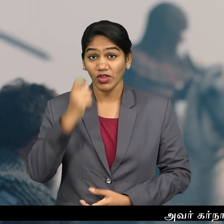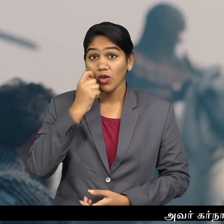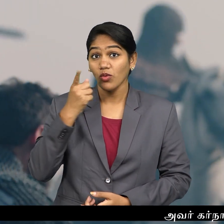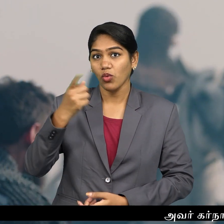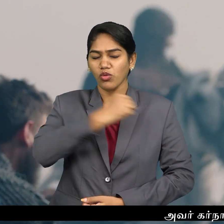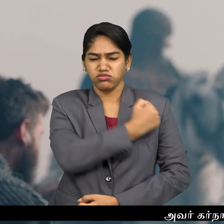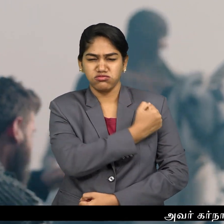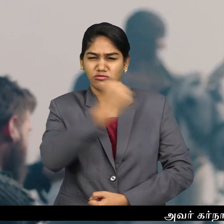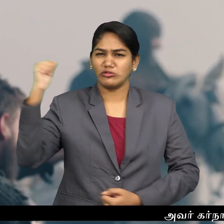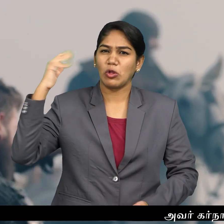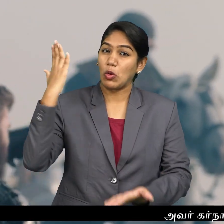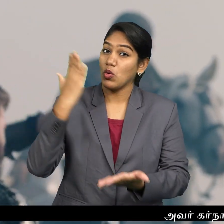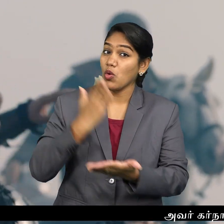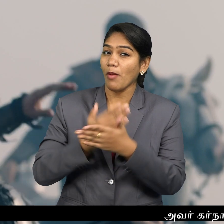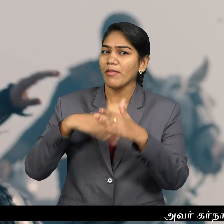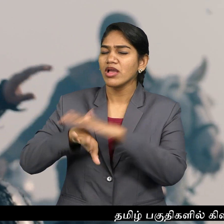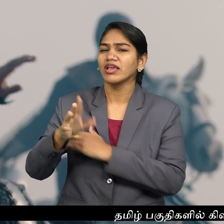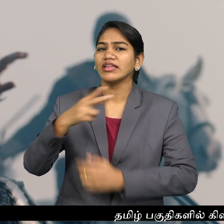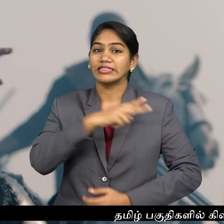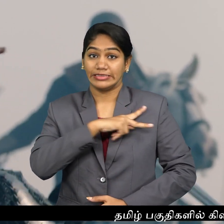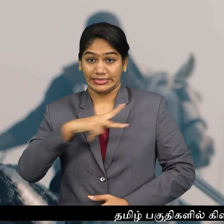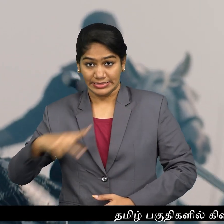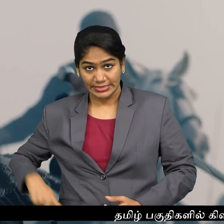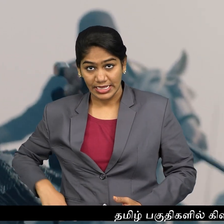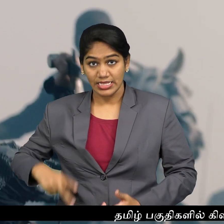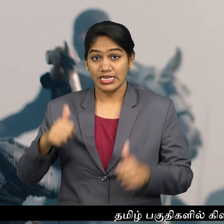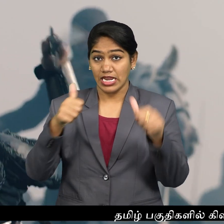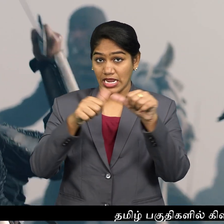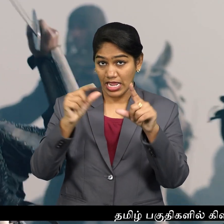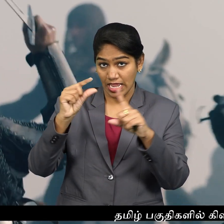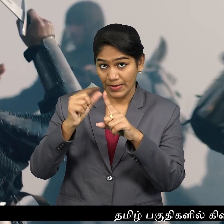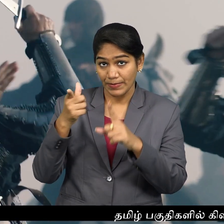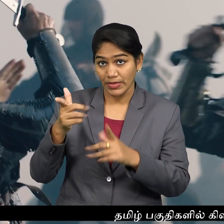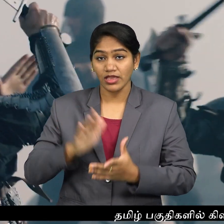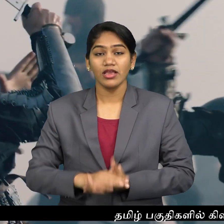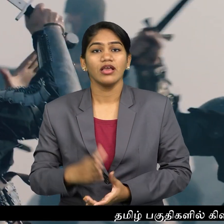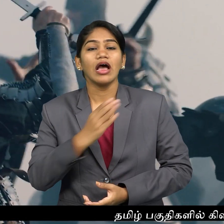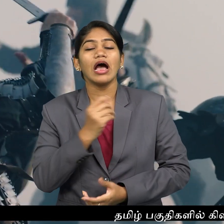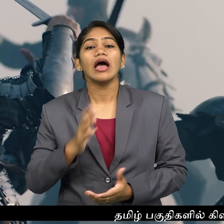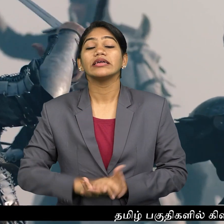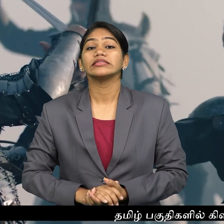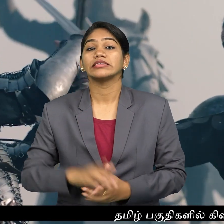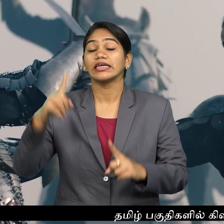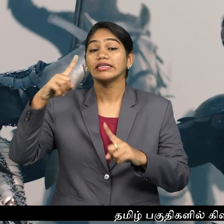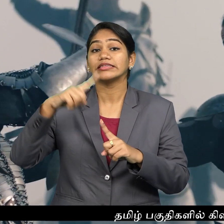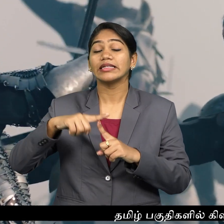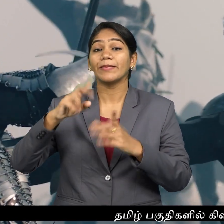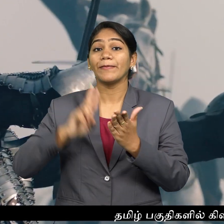அவர் கர்நாடகா, ஆந்திரா, தமிழ் பகுதிகளில் கிளர்ச்சிகளை நிறுத்தினார்.